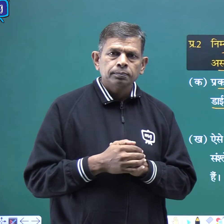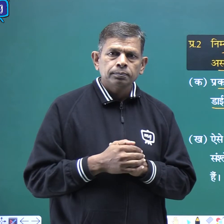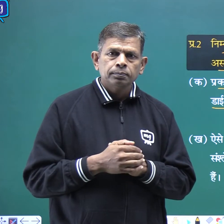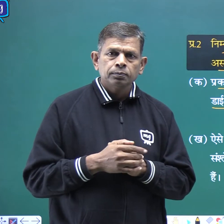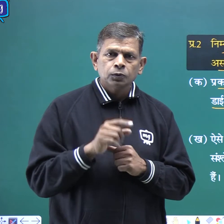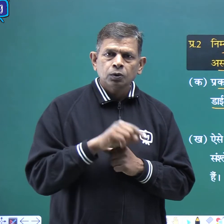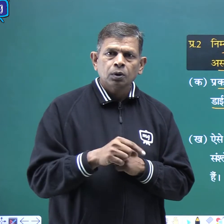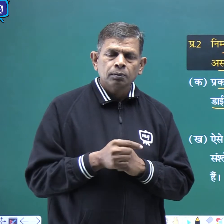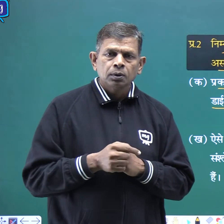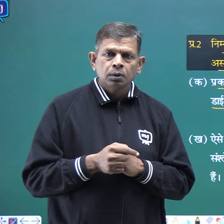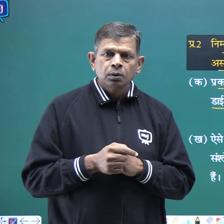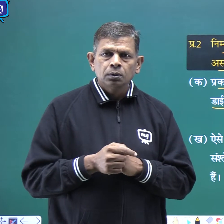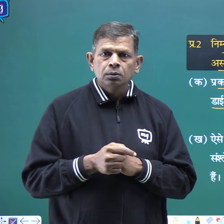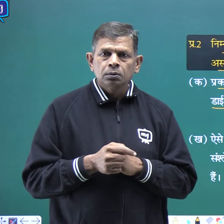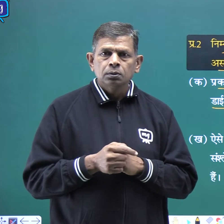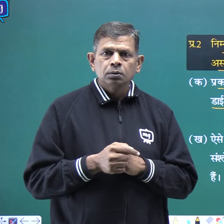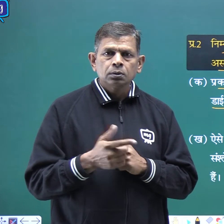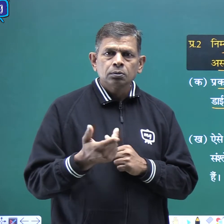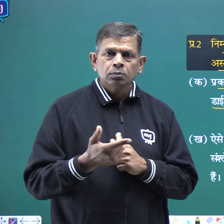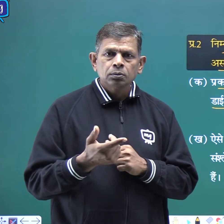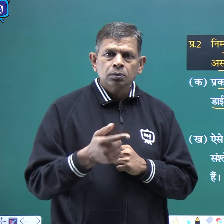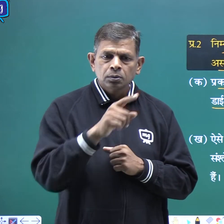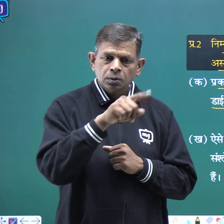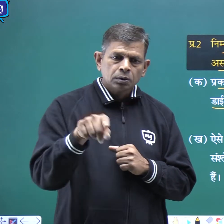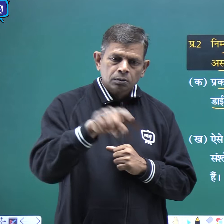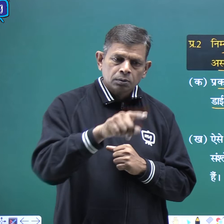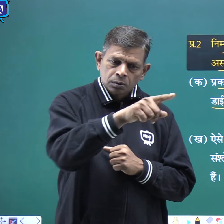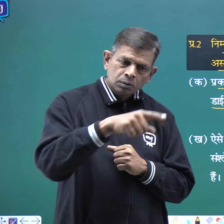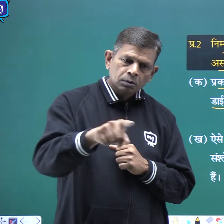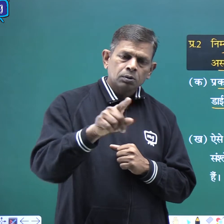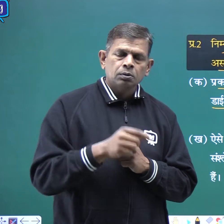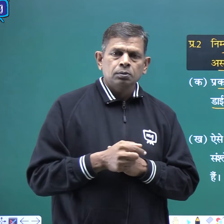तो हम यहाँ किस पर निशान लगाएंगे? असत्य पर।